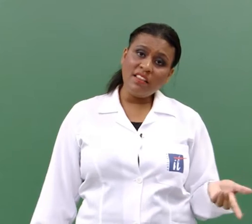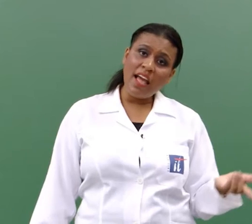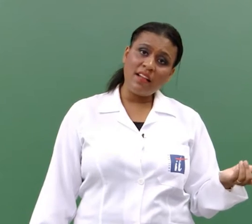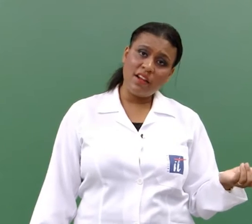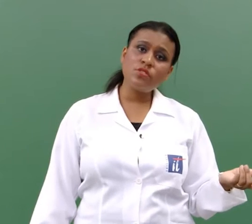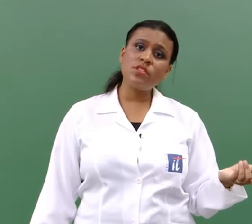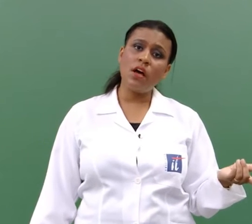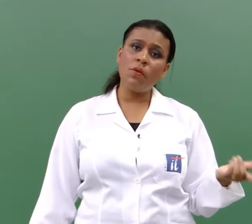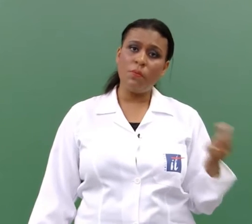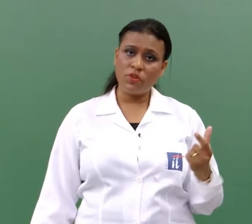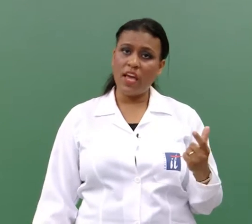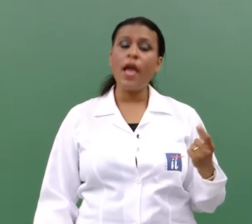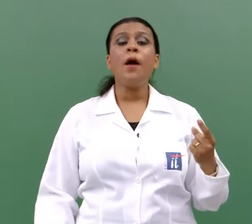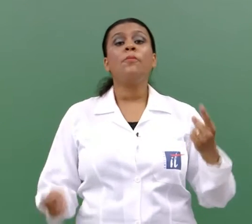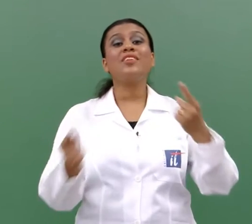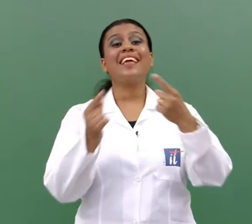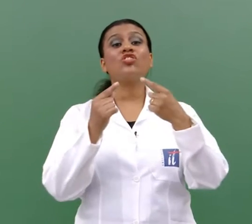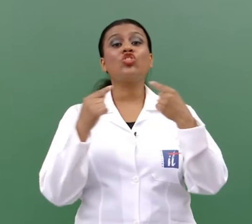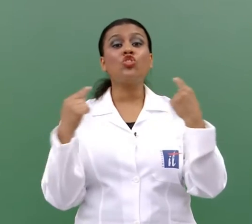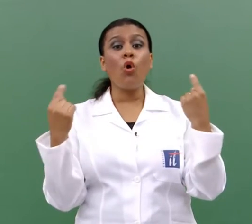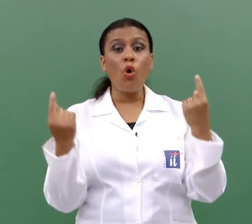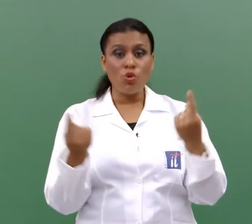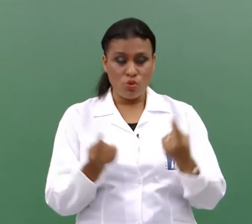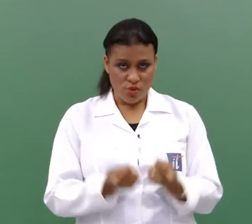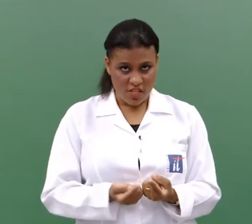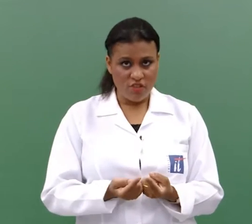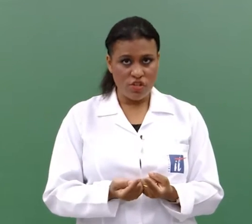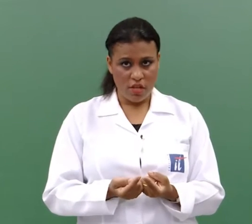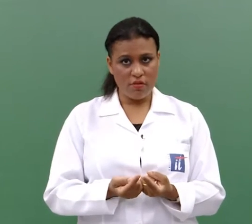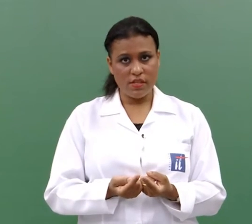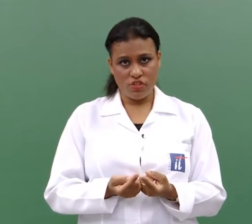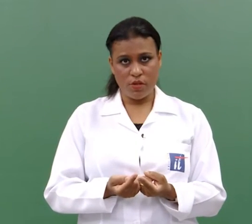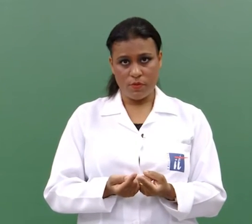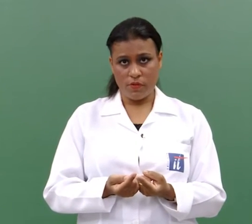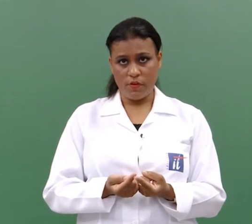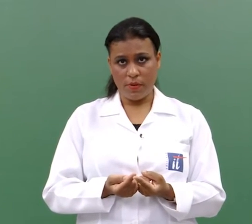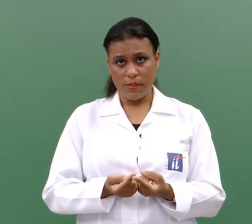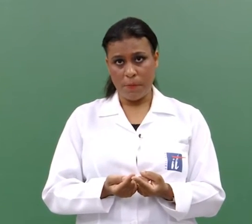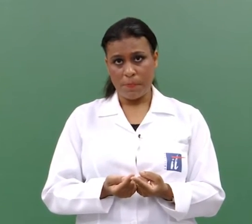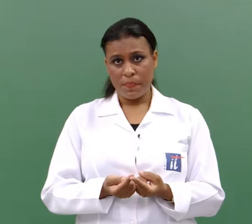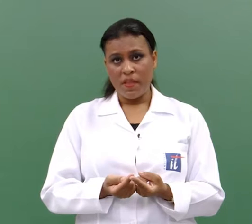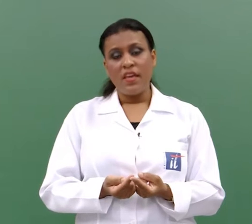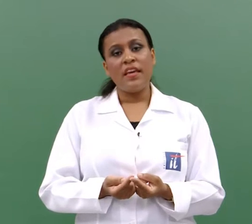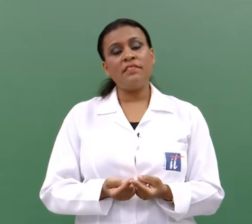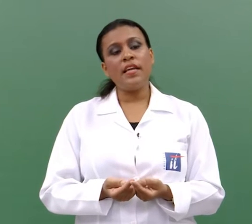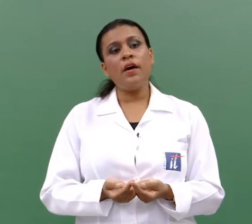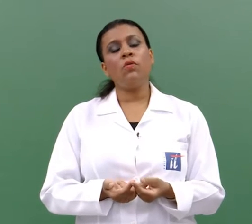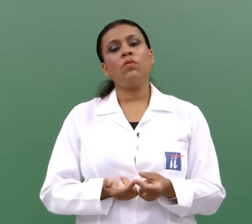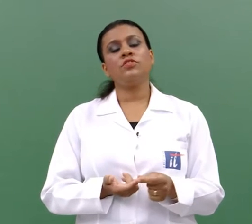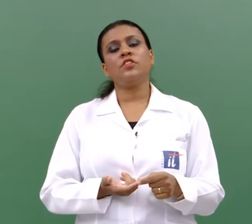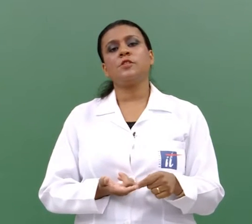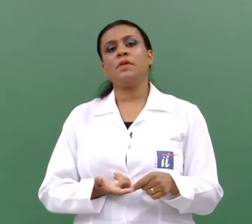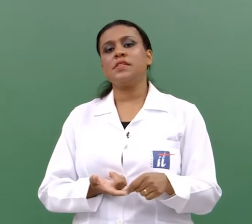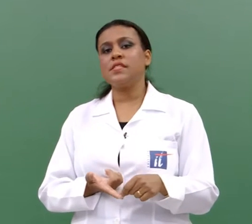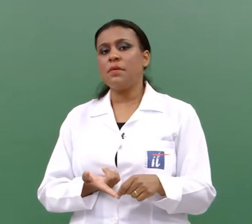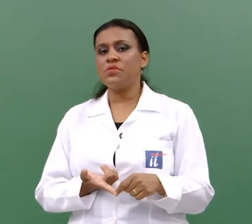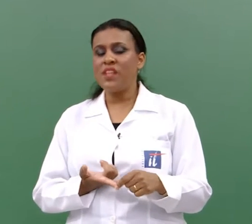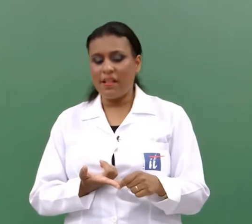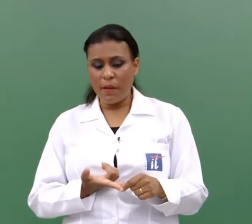tem a tradução. Por quê? Porque todos têm direito a esse tipo de informação. Então, quando nós pensamos na